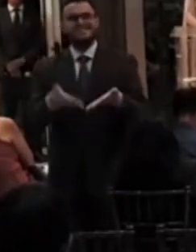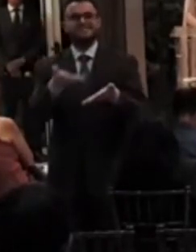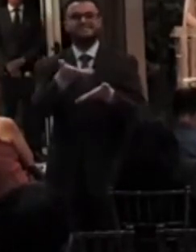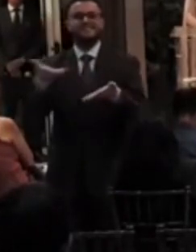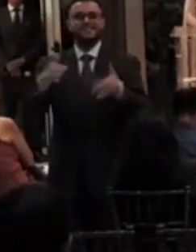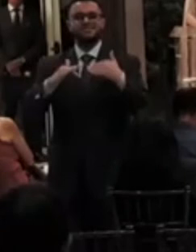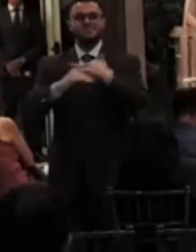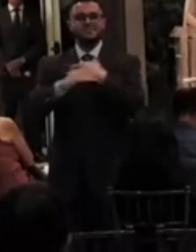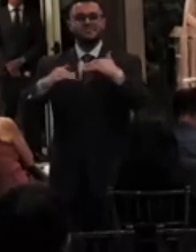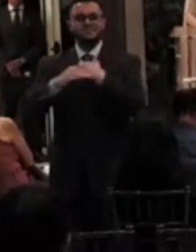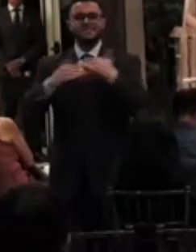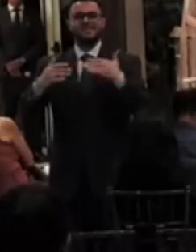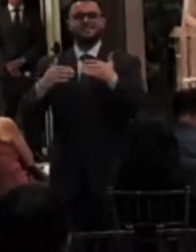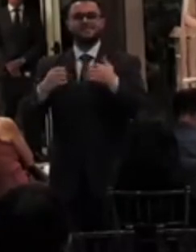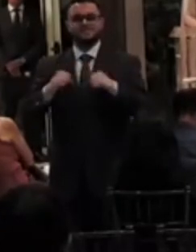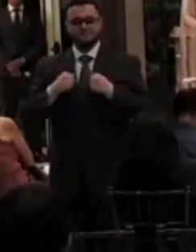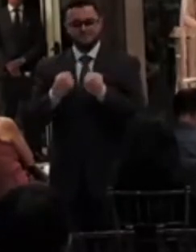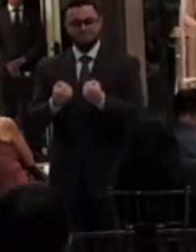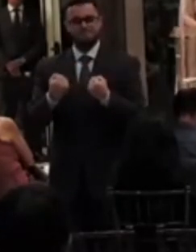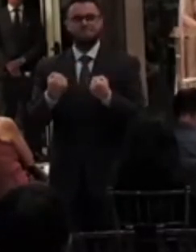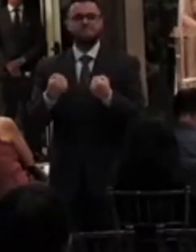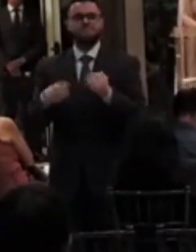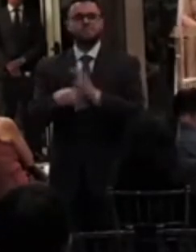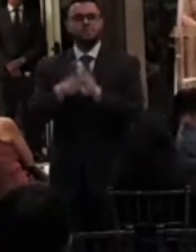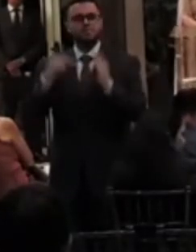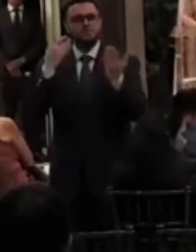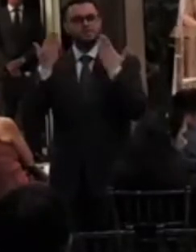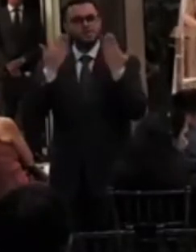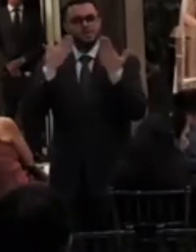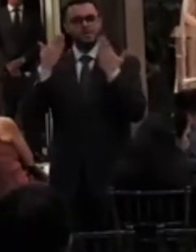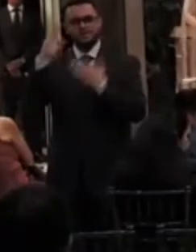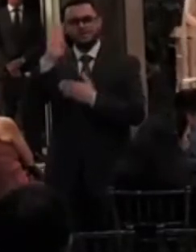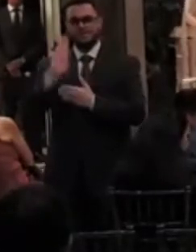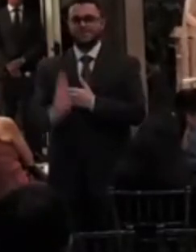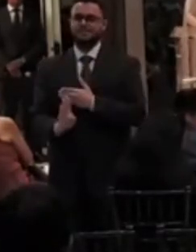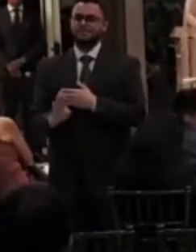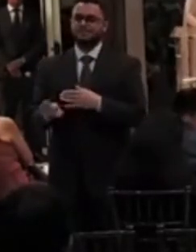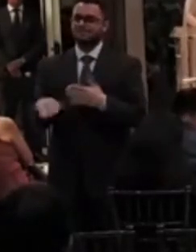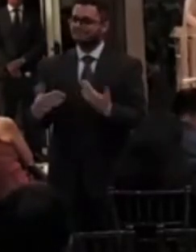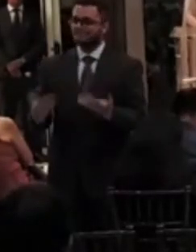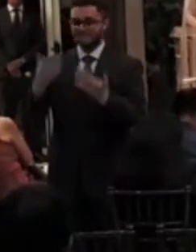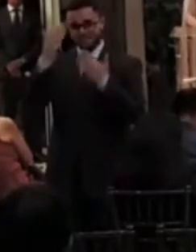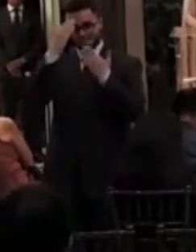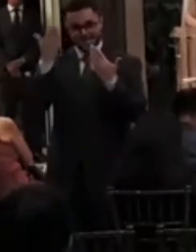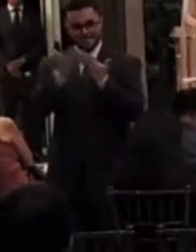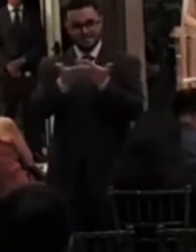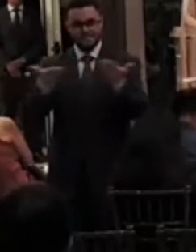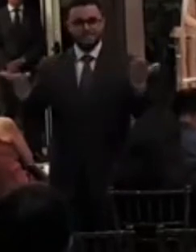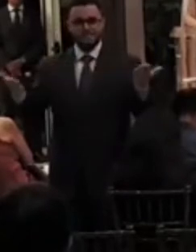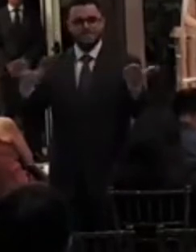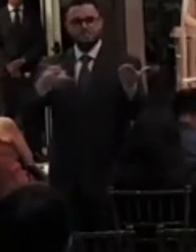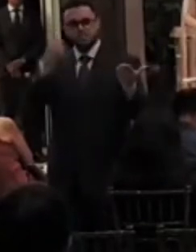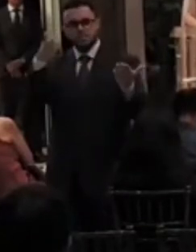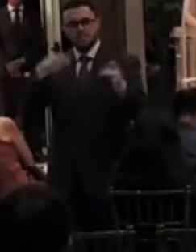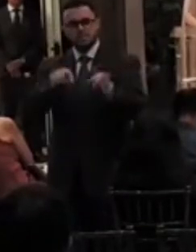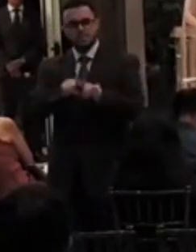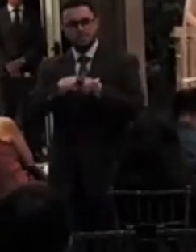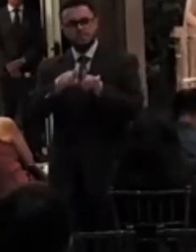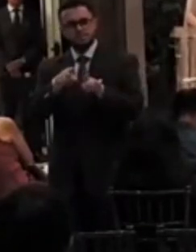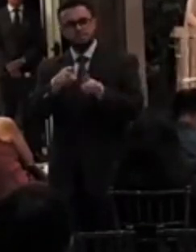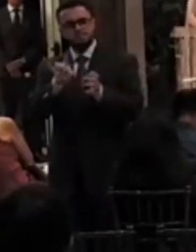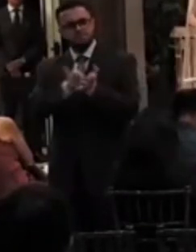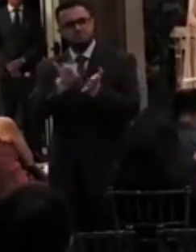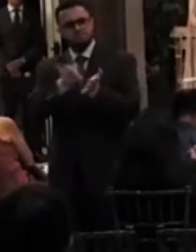Frente em Defesa da Psicologia Brasileira. Obrigada a vocês que perceberam e reconheceram